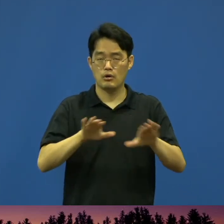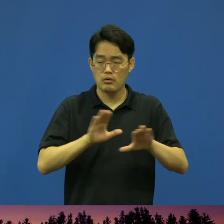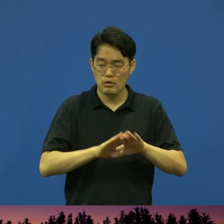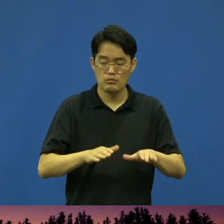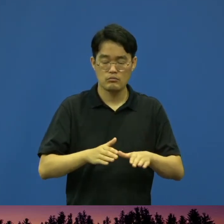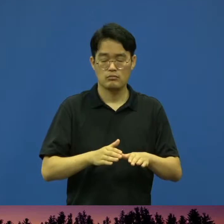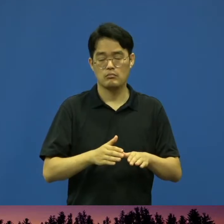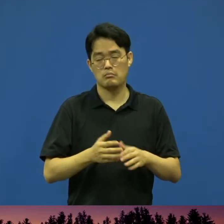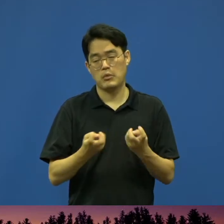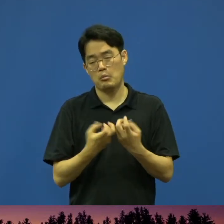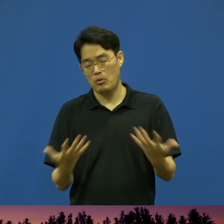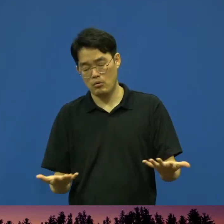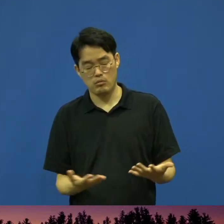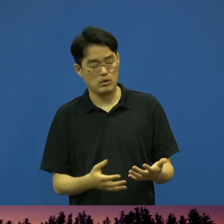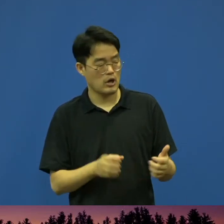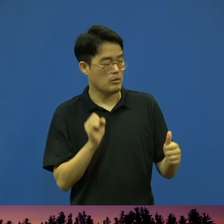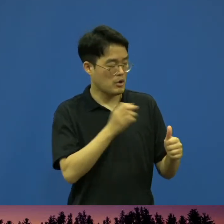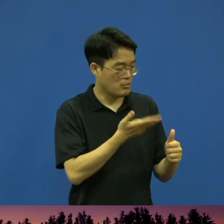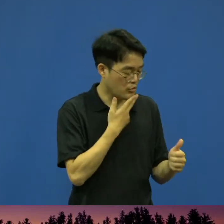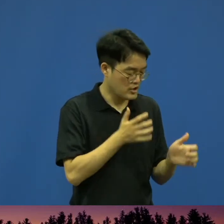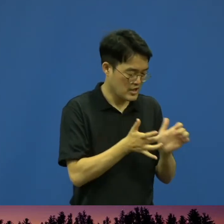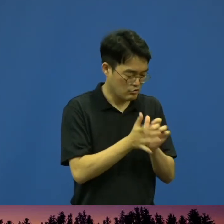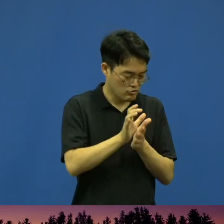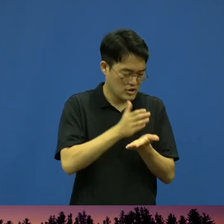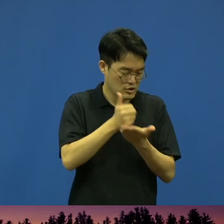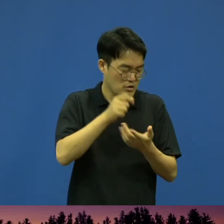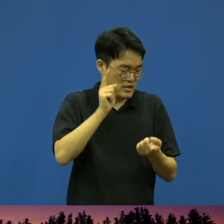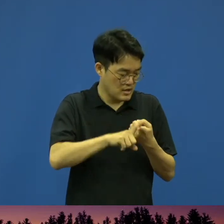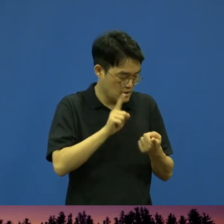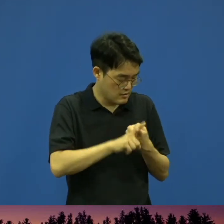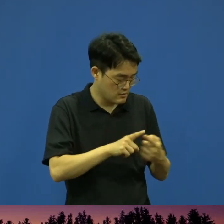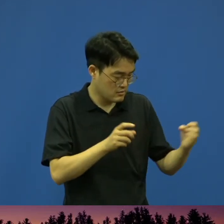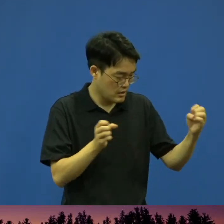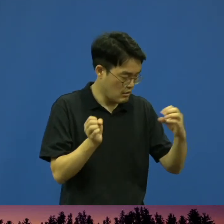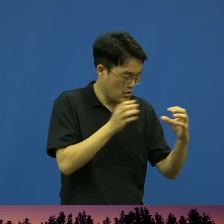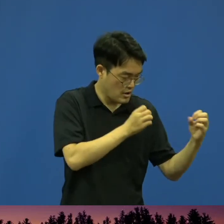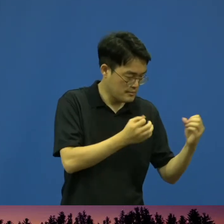아무것도 없었습니다. 예수 그리스도에 대해서 나누었습니다.